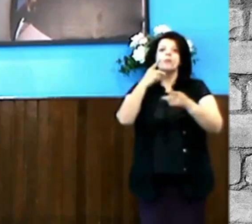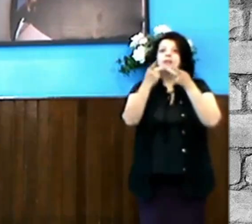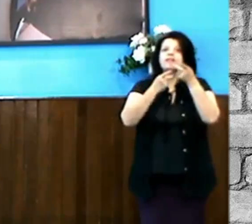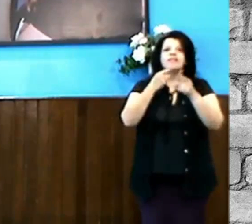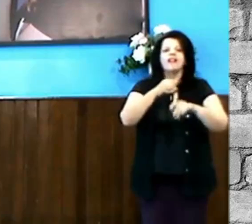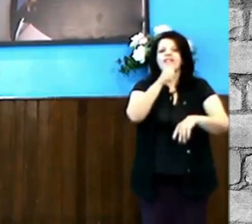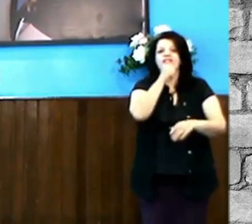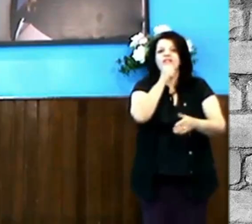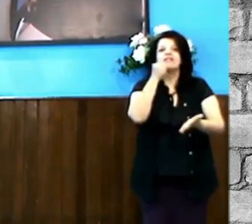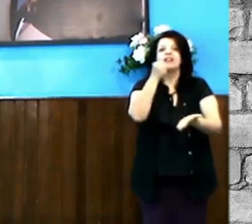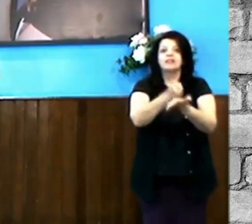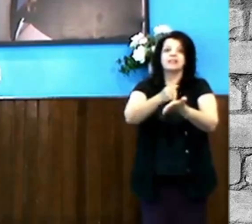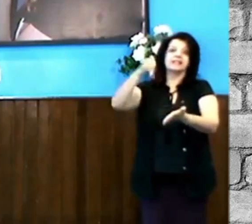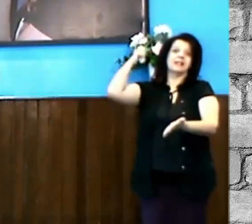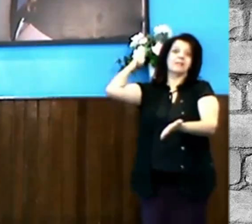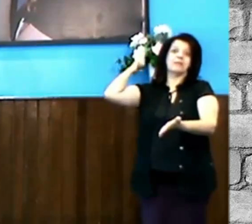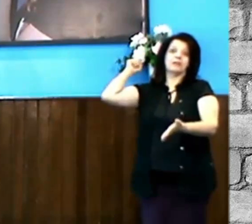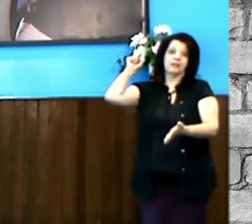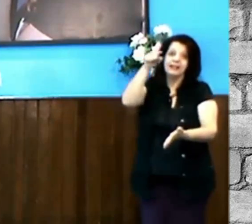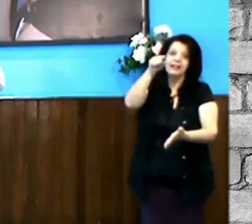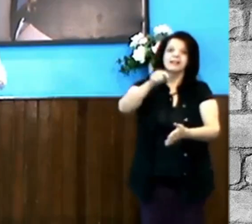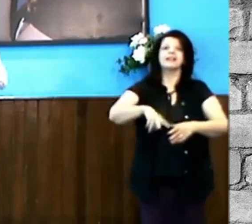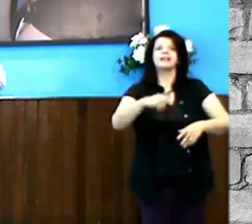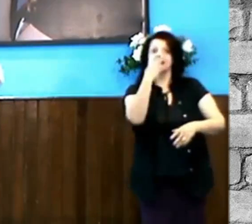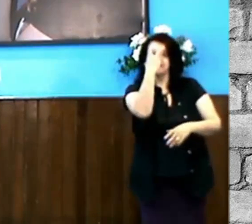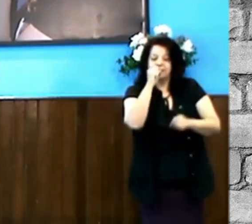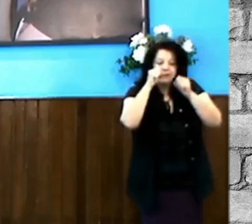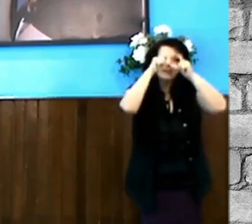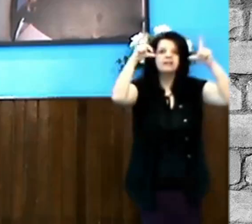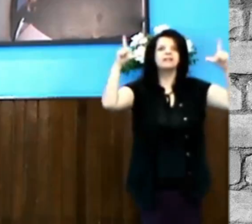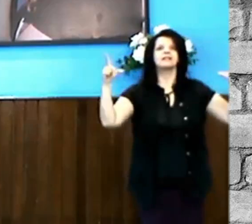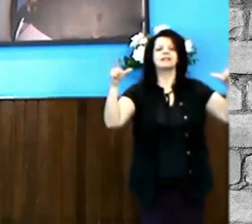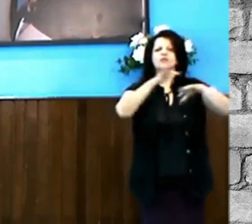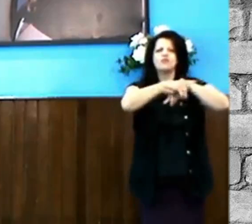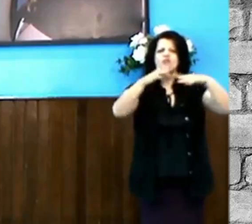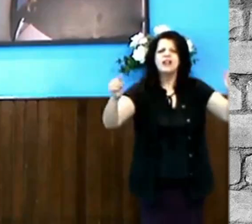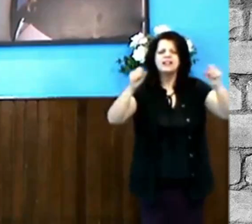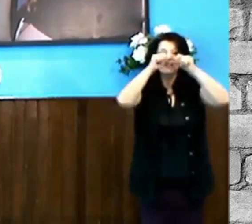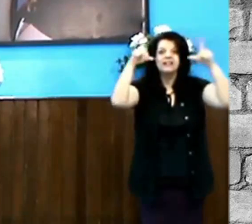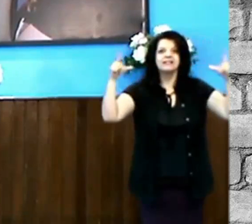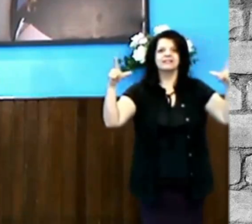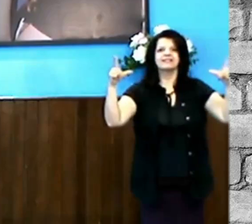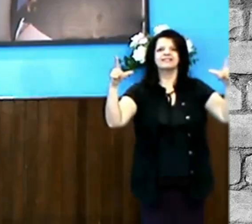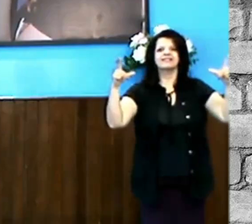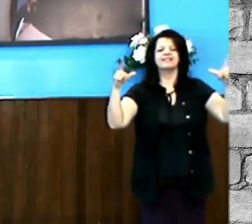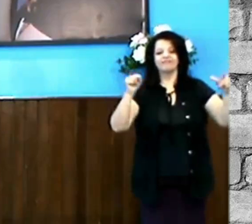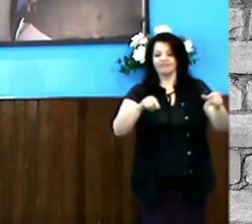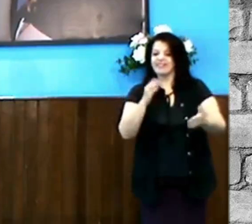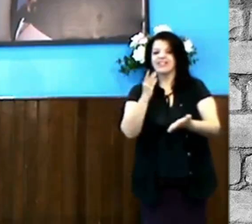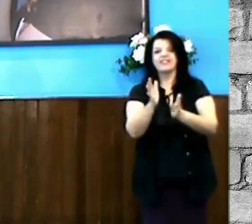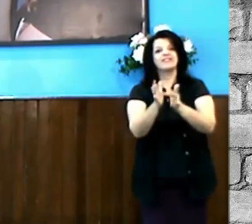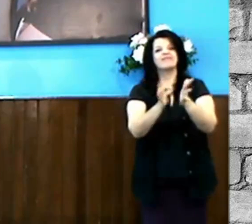das coisas que ele faria, diz a Escritura no Antigo Testamento, era dar vista aos cegos. E o Senhor Jesus acaba de fazer